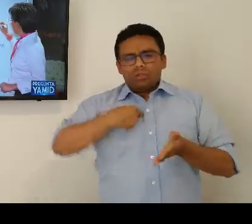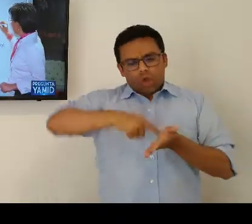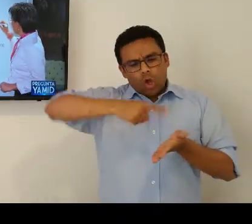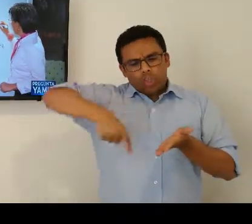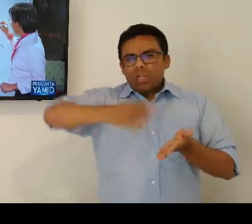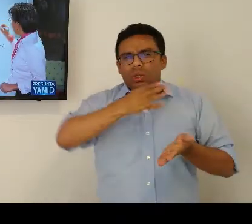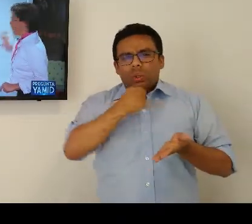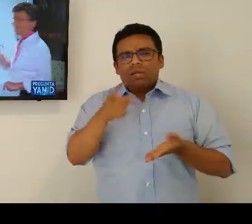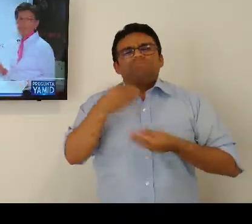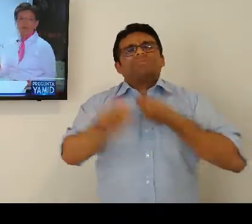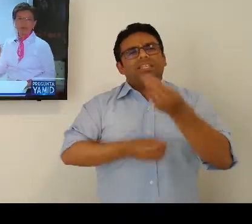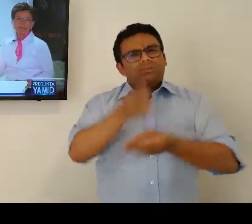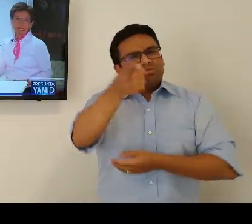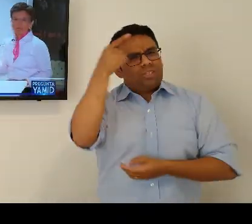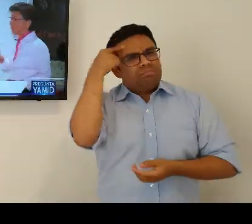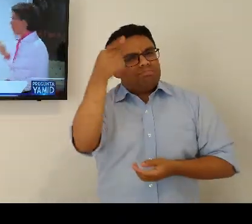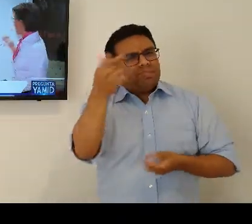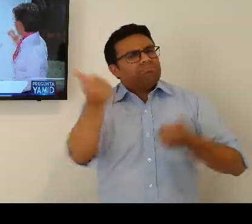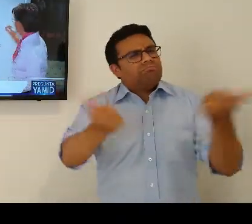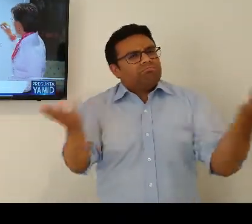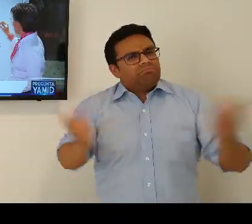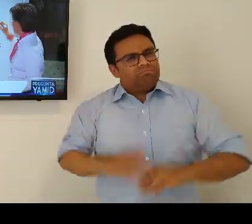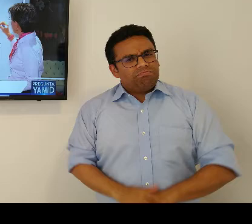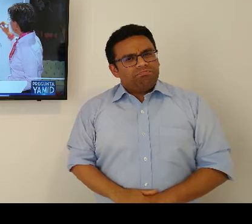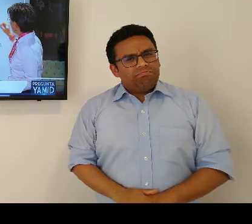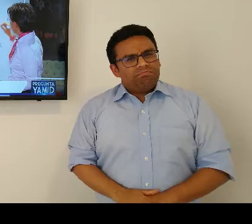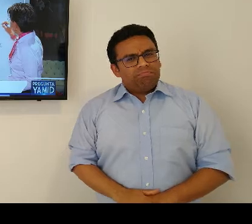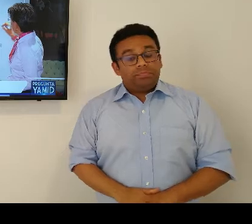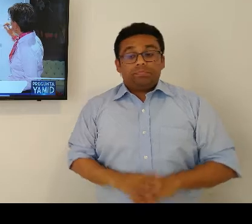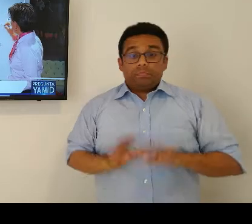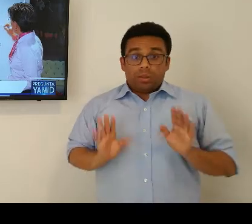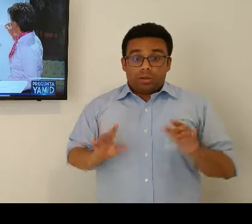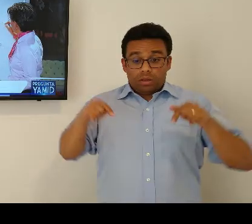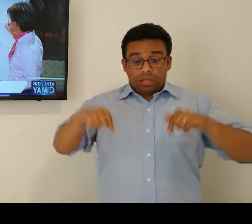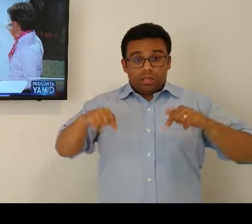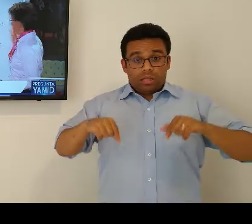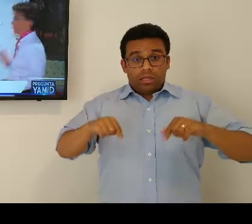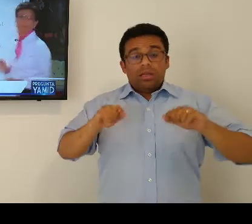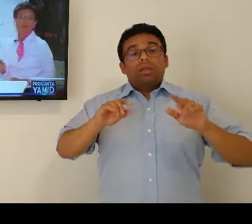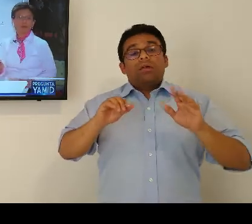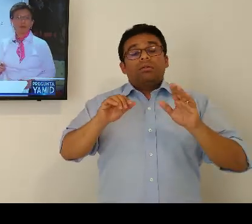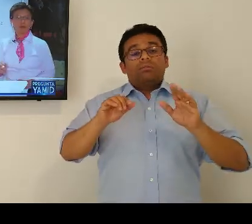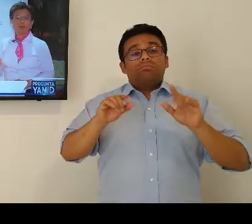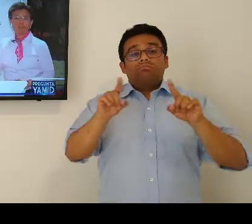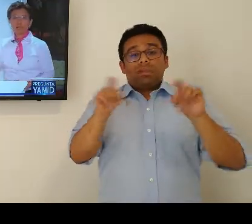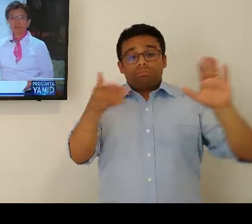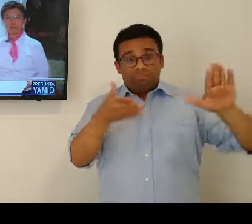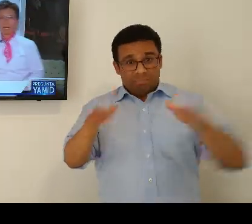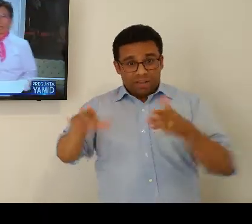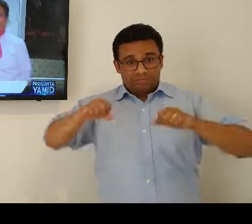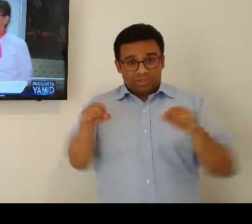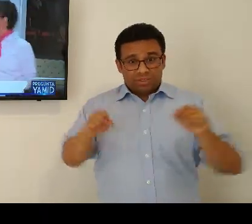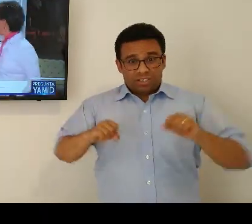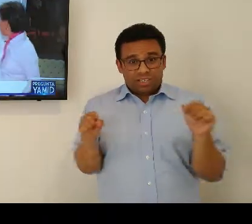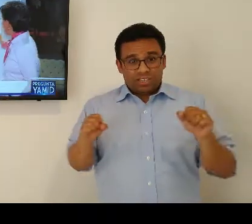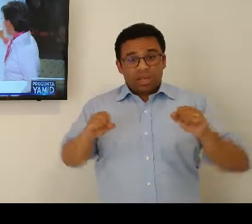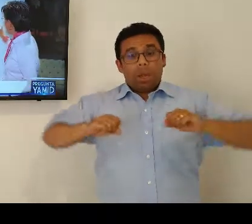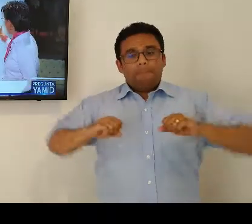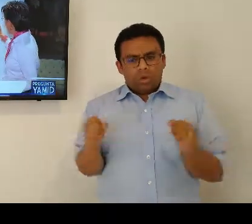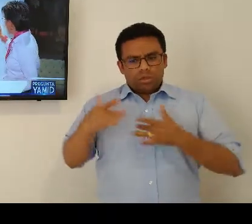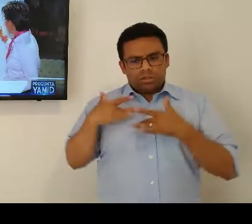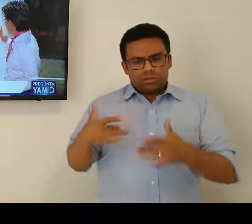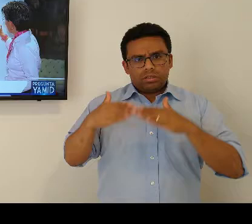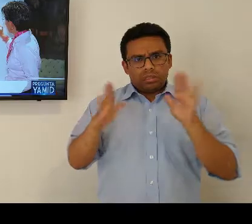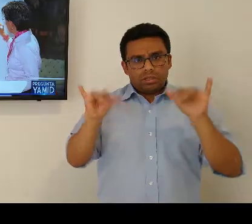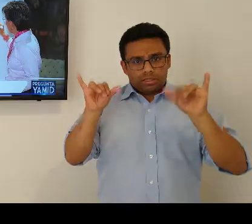Aquí en Bogotá Solidaria en Casa es fundamentalmente para la gente de estrato 0, 1 y 2. Bogotá Solidaria en Casa es